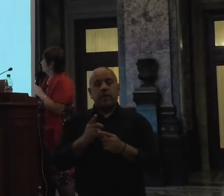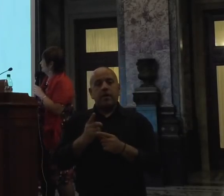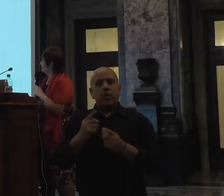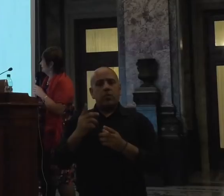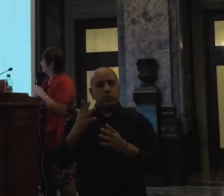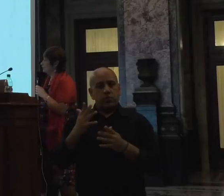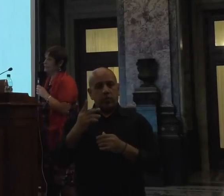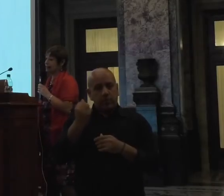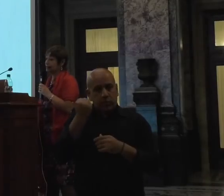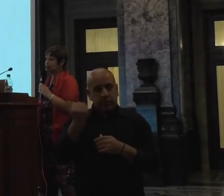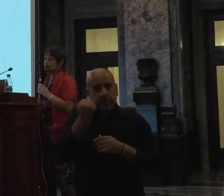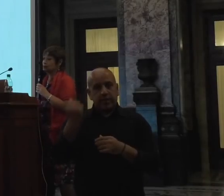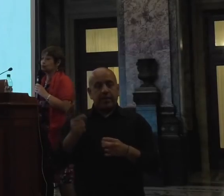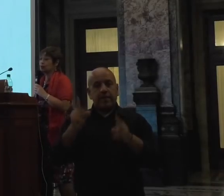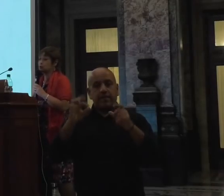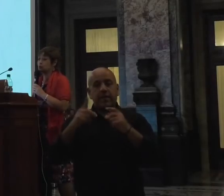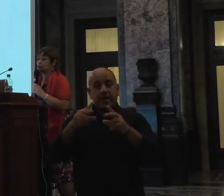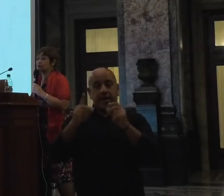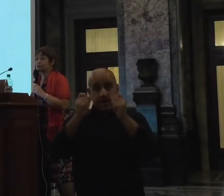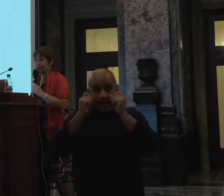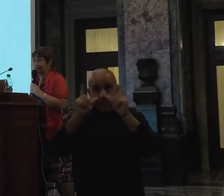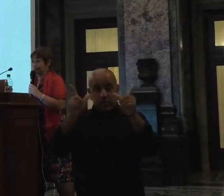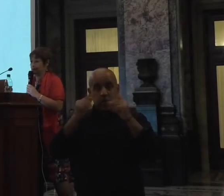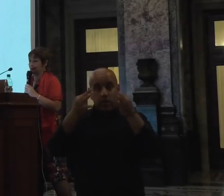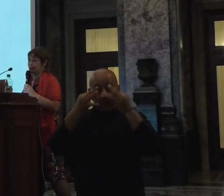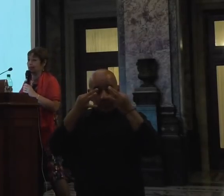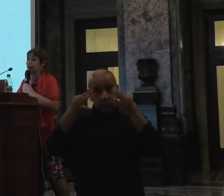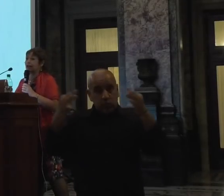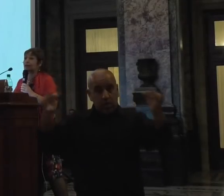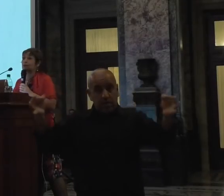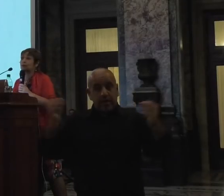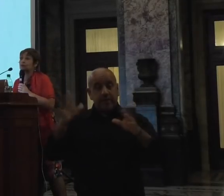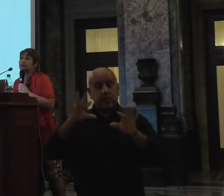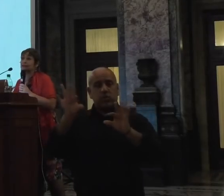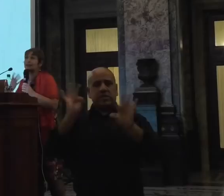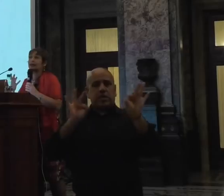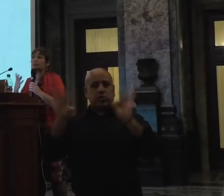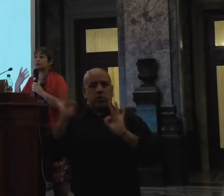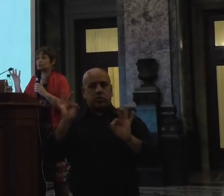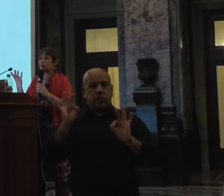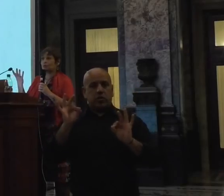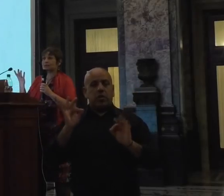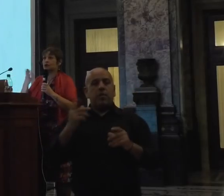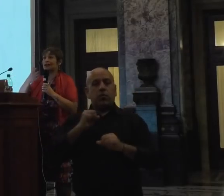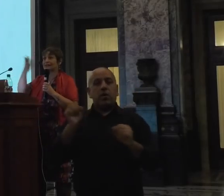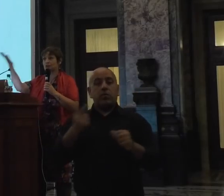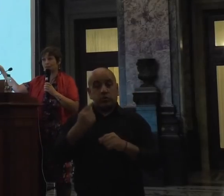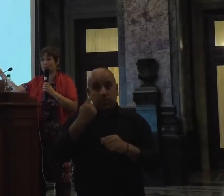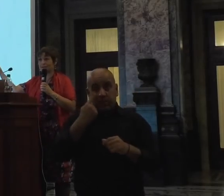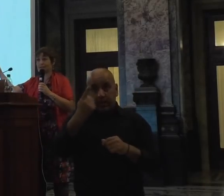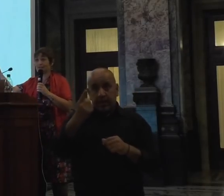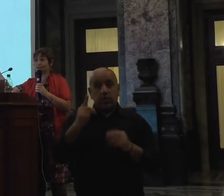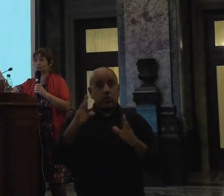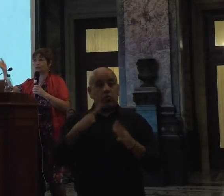muy importante es tener en cuenta que la atención visual es un proceso selectivo. Ahora, podemos atender algo de dos formas, con